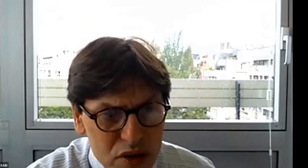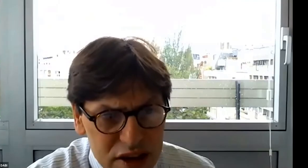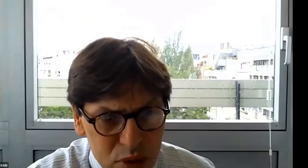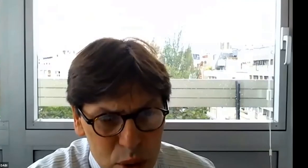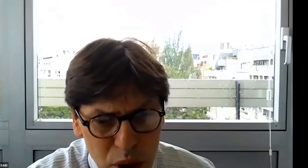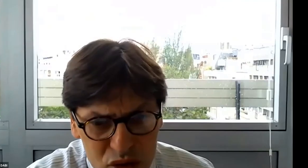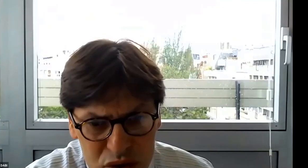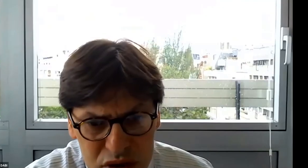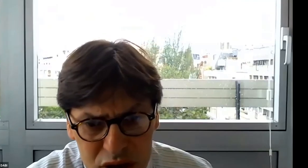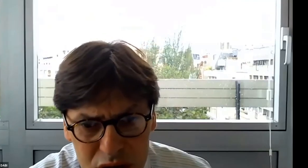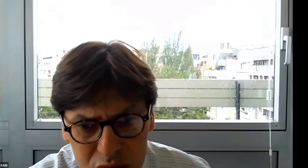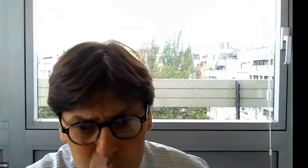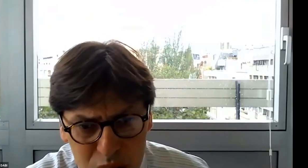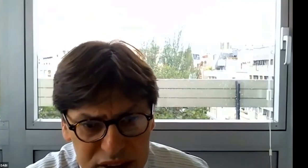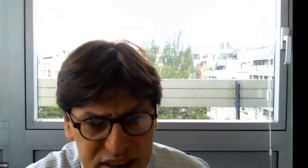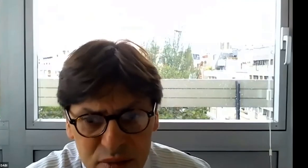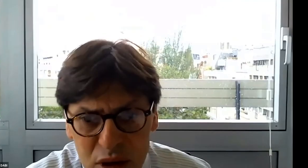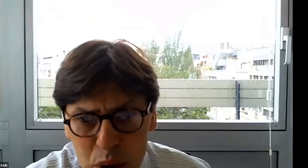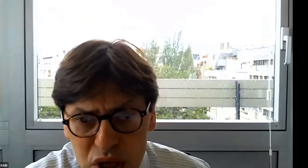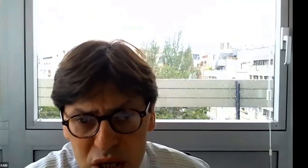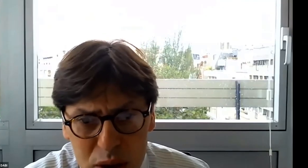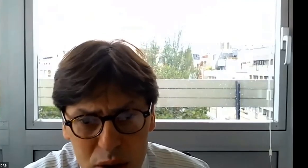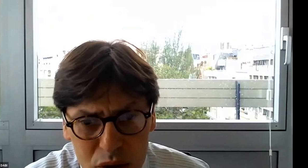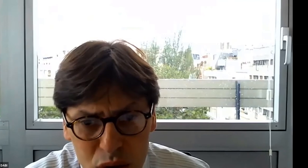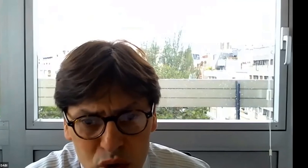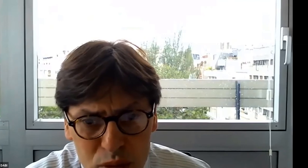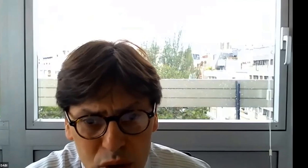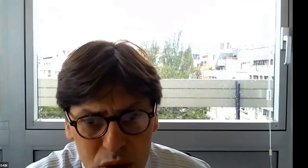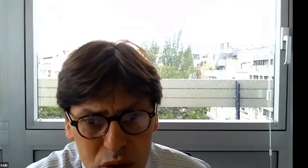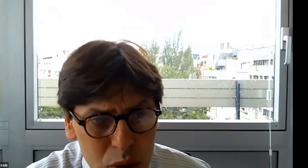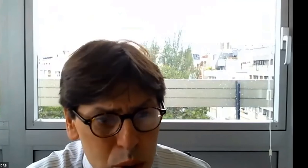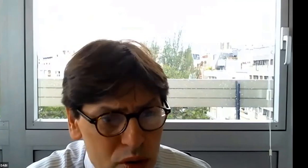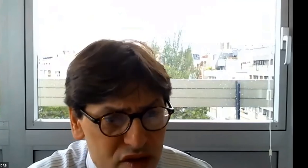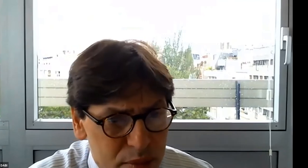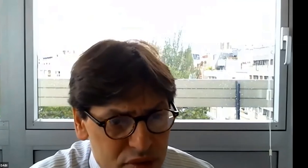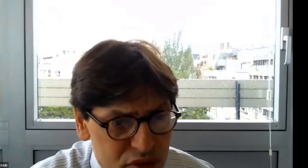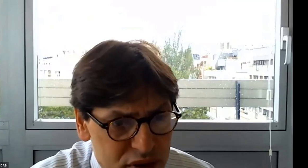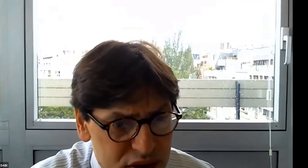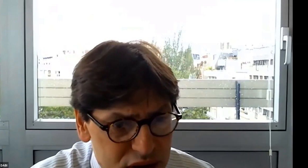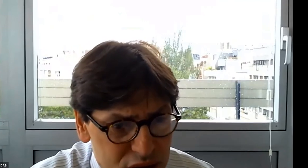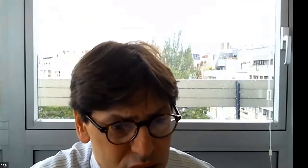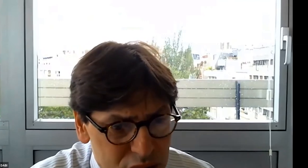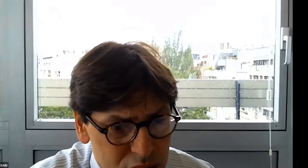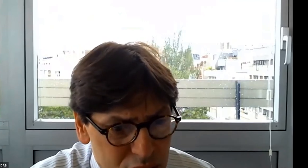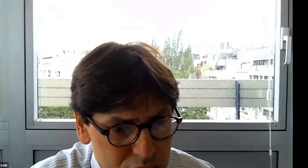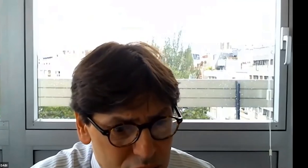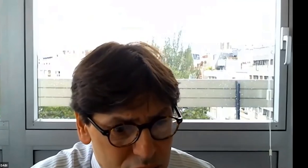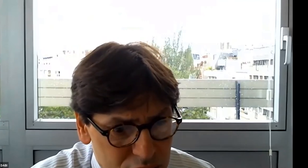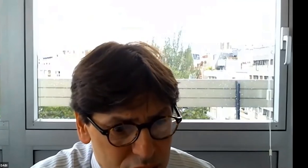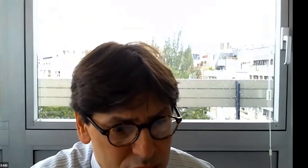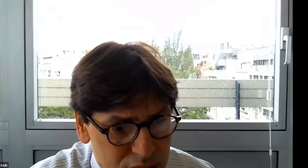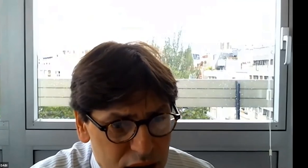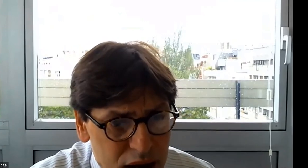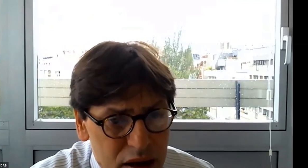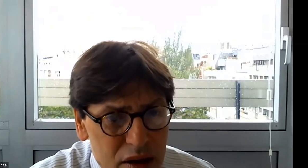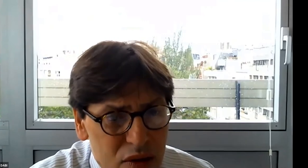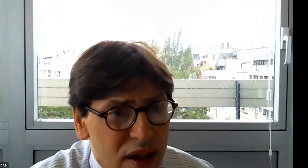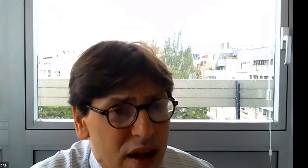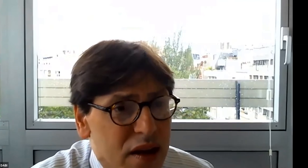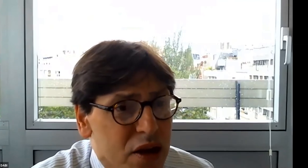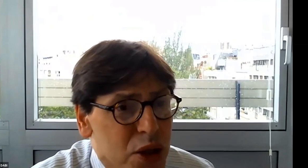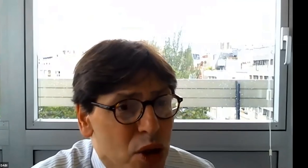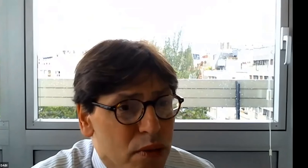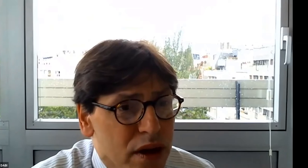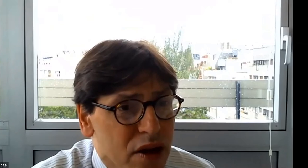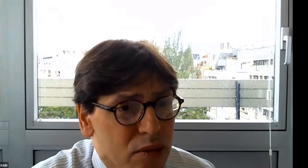Merci Véronique, bonjour à tous. Je cherche le document que je ne vois plus. Il est là.